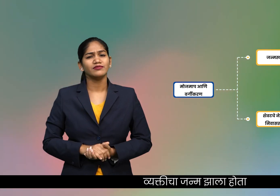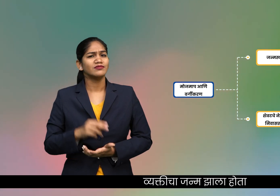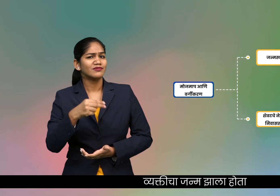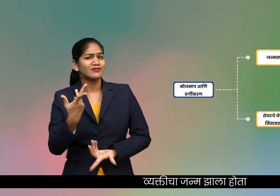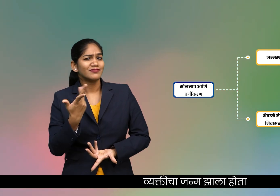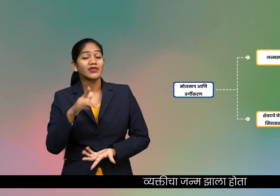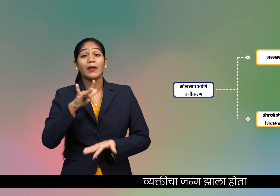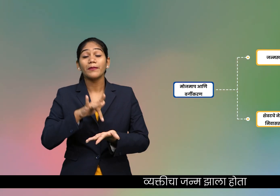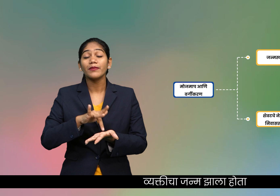व्यक्तीचा जन्म झाला होता.